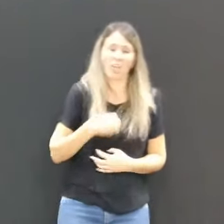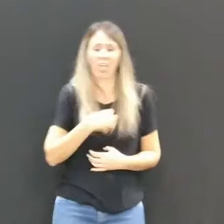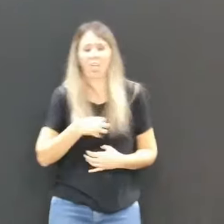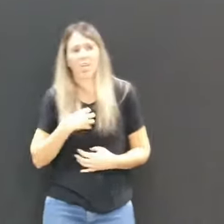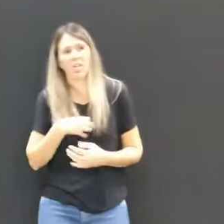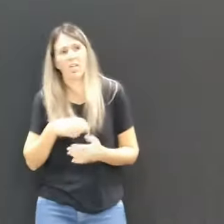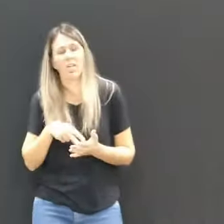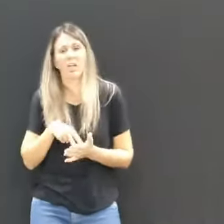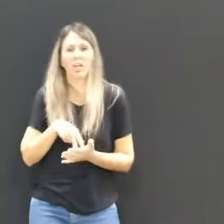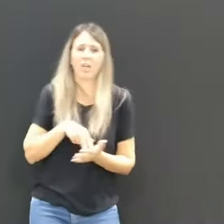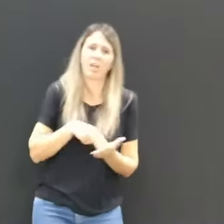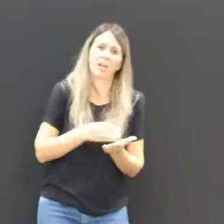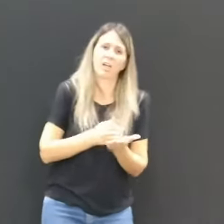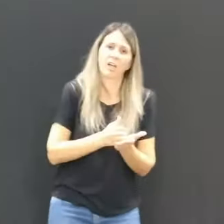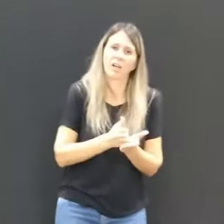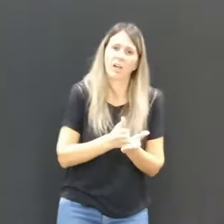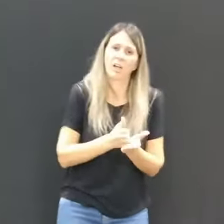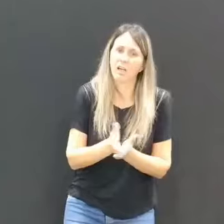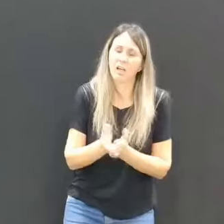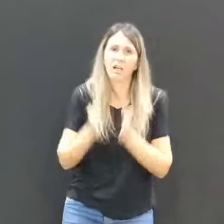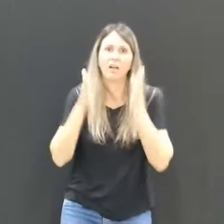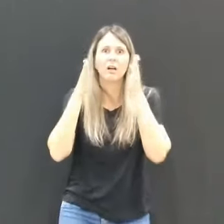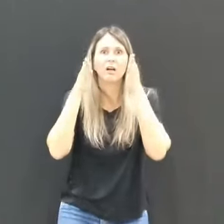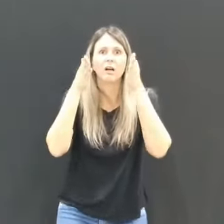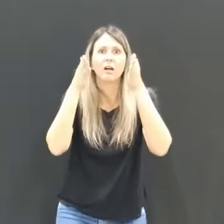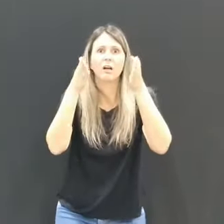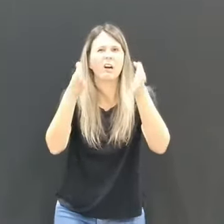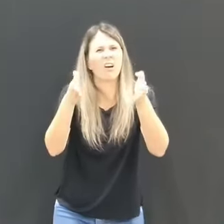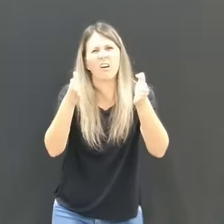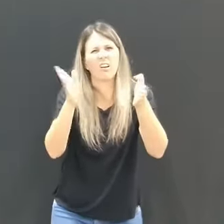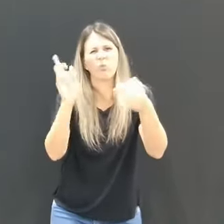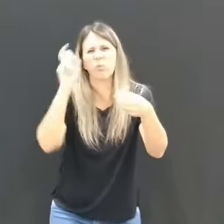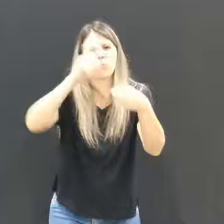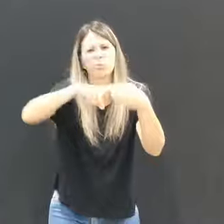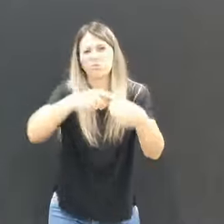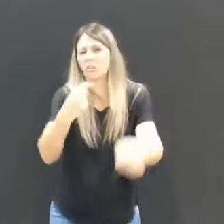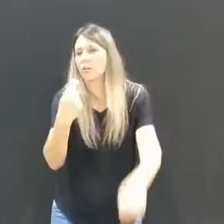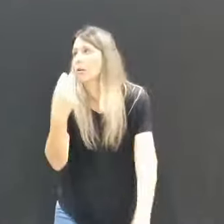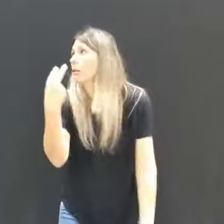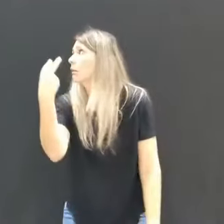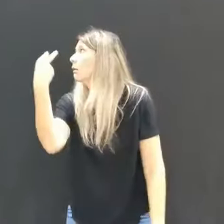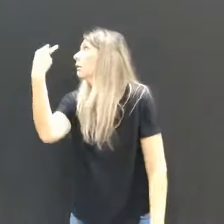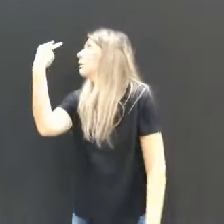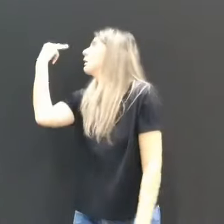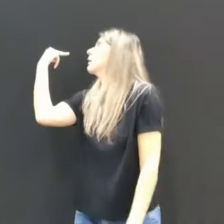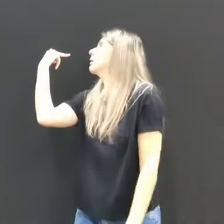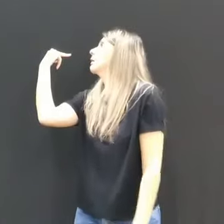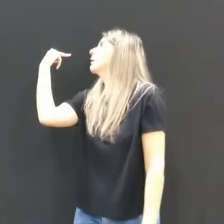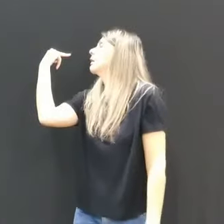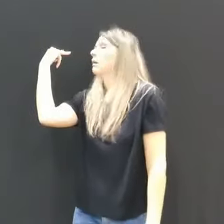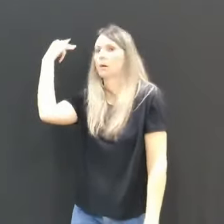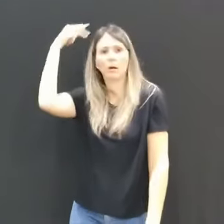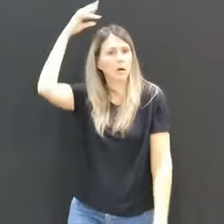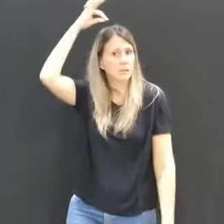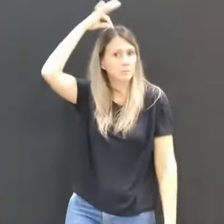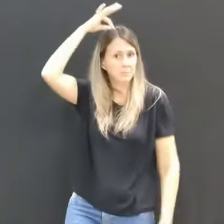não tiver, você vai sempre ficar, né, confusa. Você vai iniciar, depois vai querer olhar para trás. Aí o